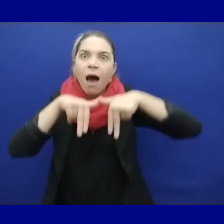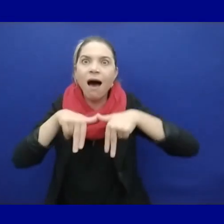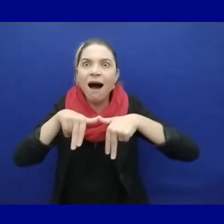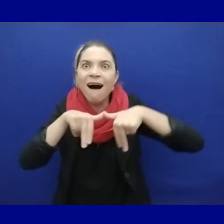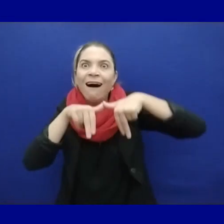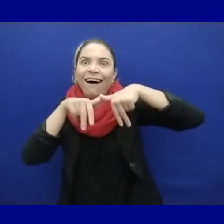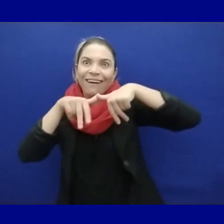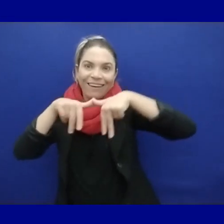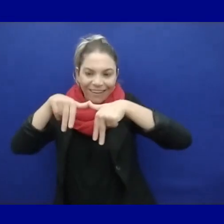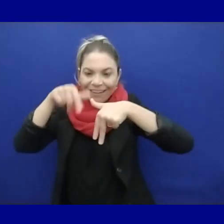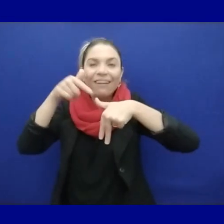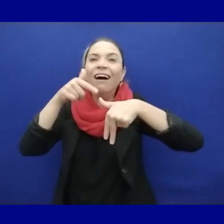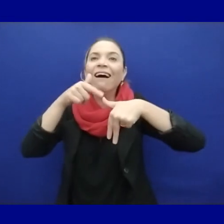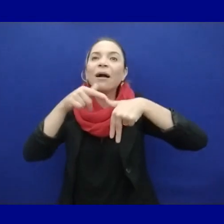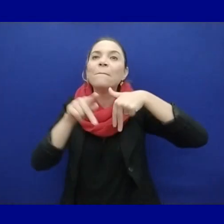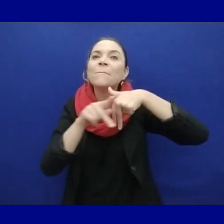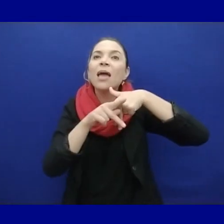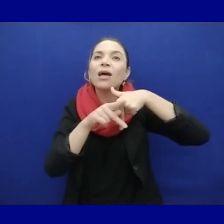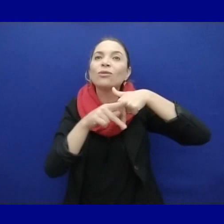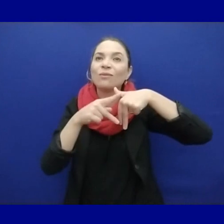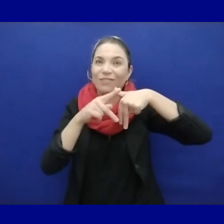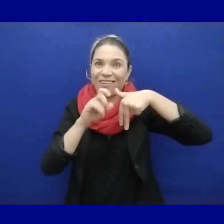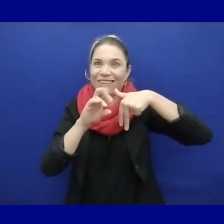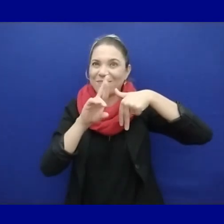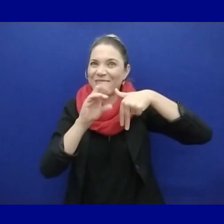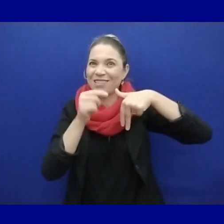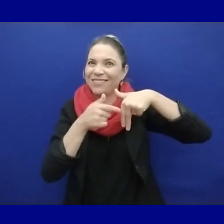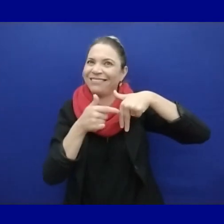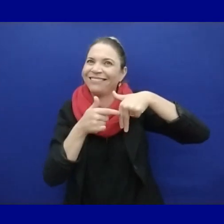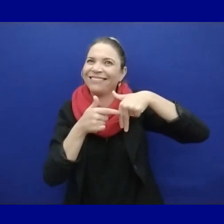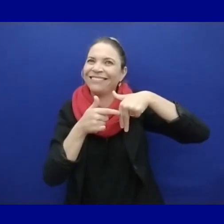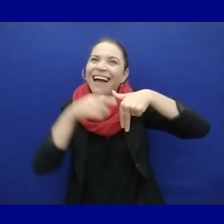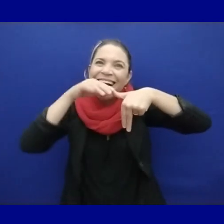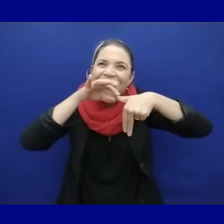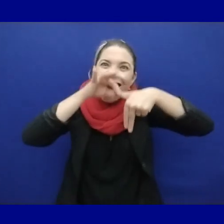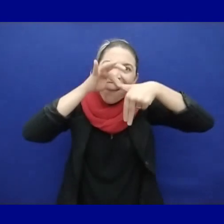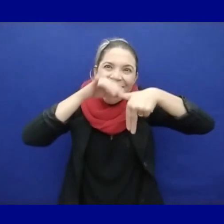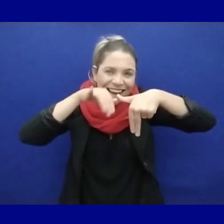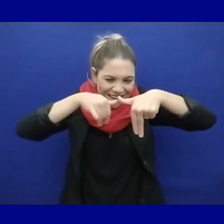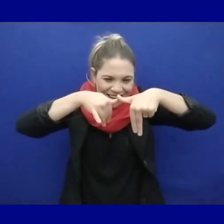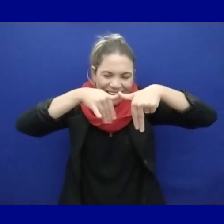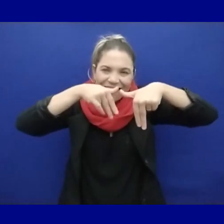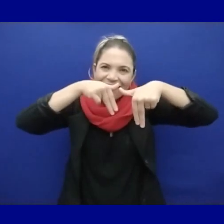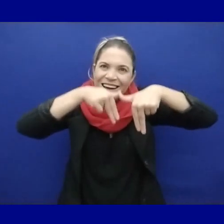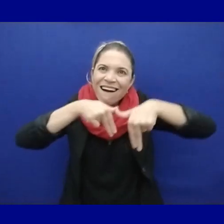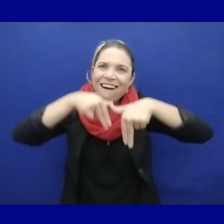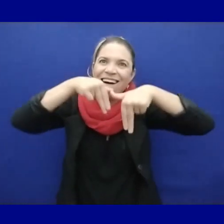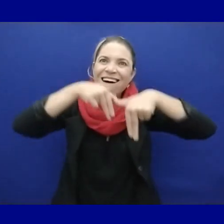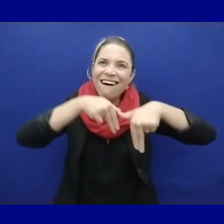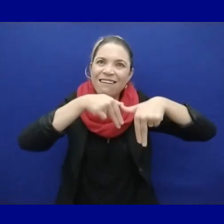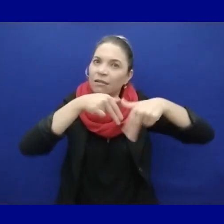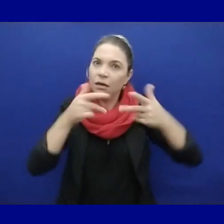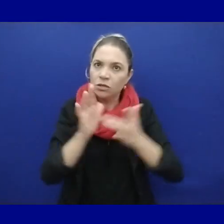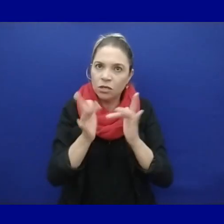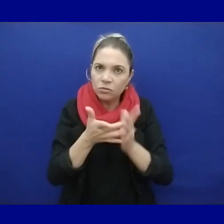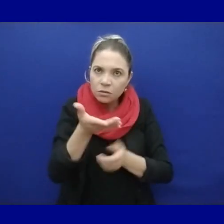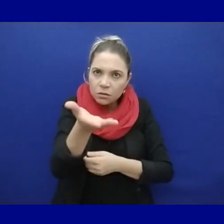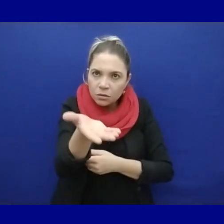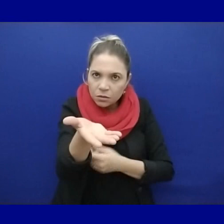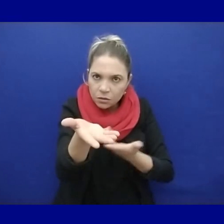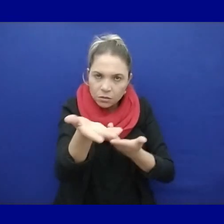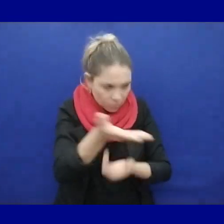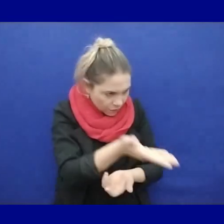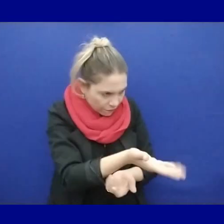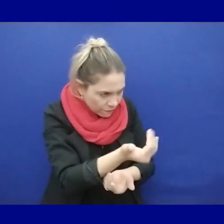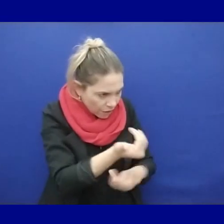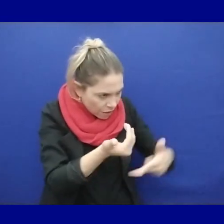Deus por sua vida, acima de tudo, no sacrifício de Jesus no Calvário, quando ele se colocou em seu lugar e ofertou a própria